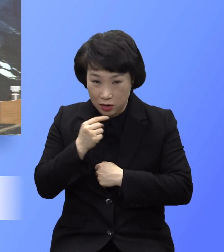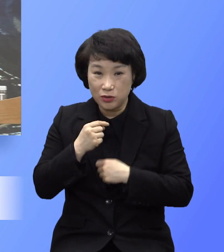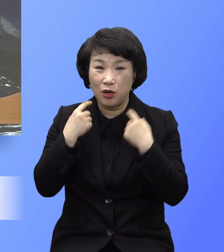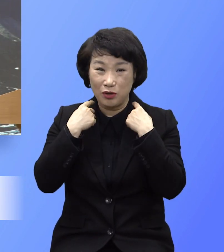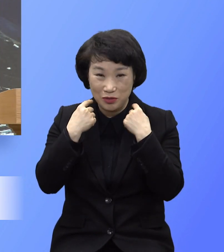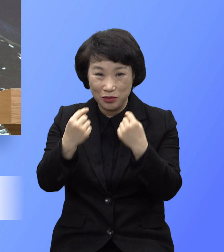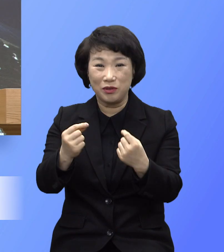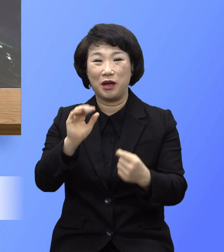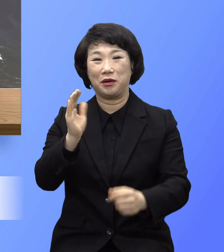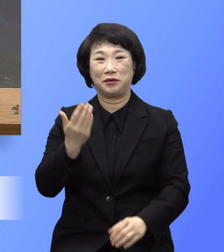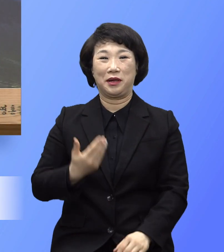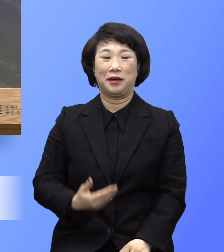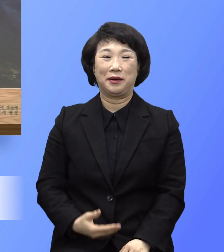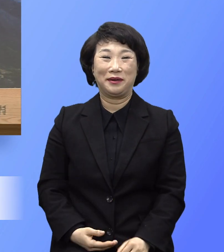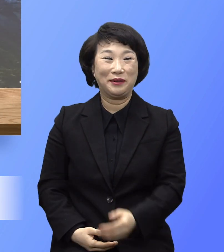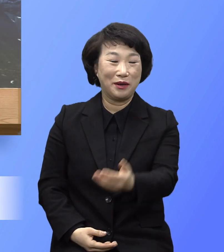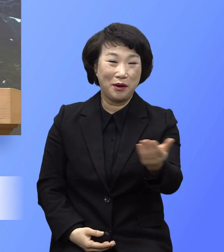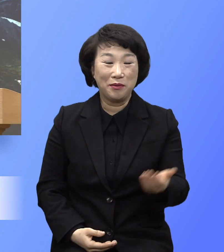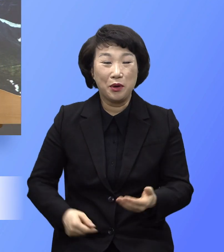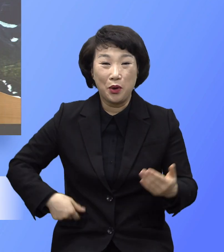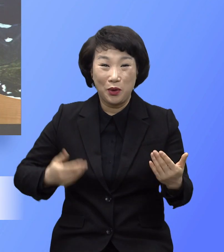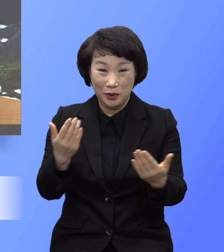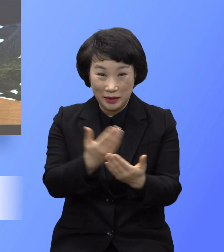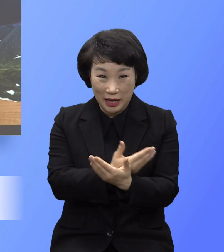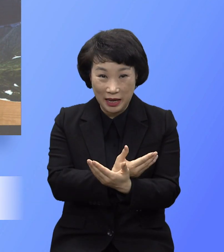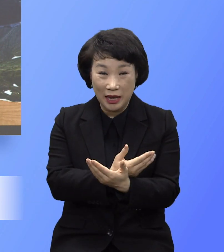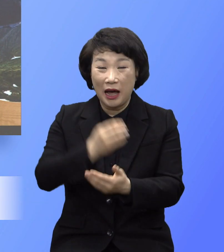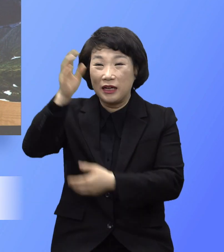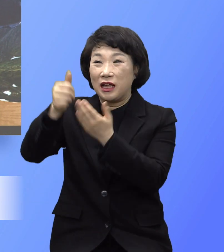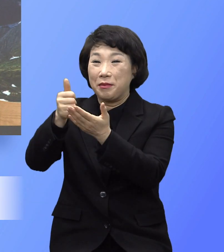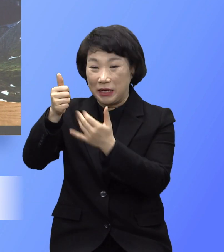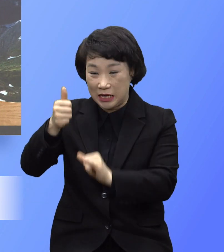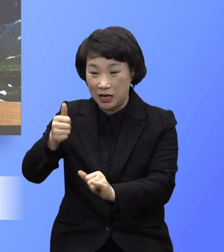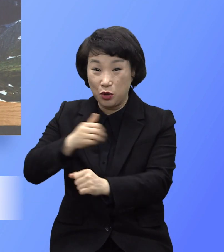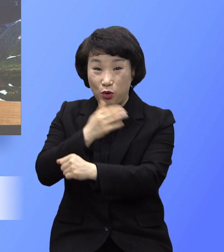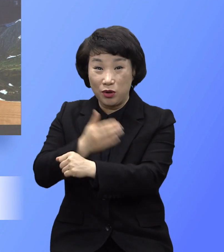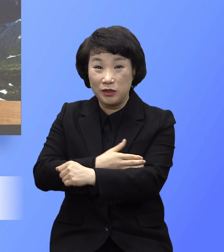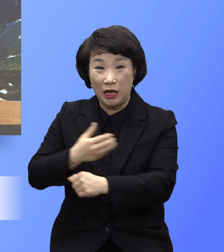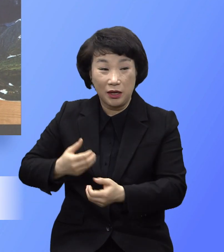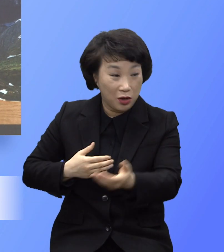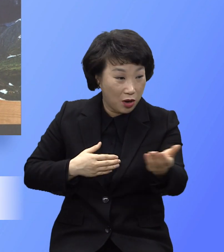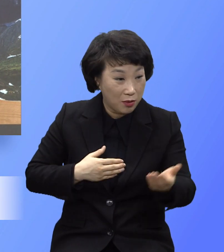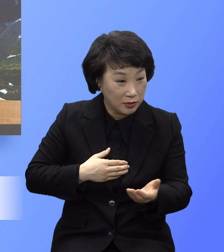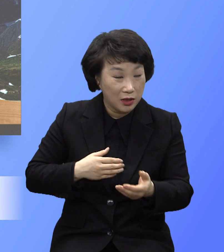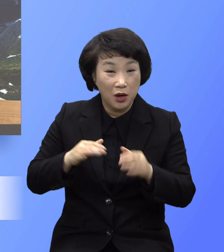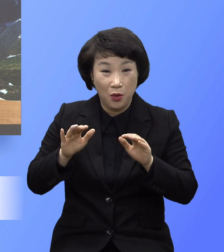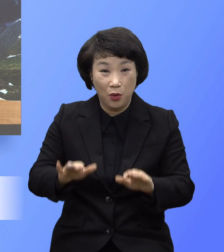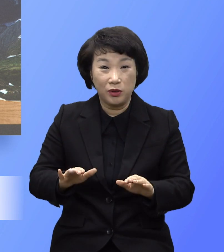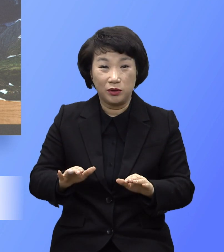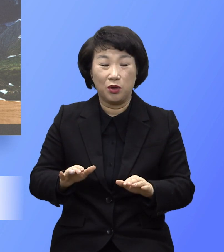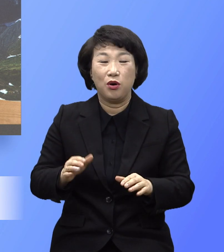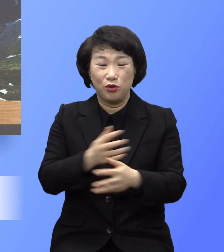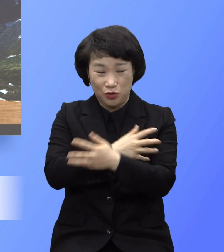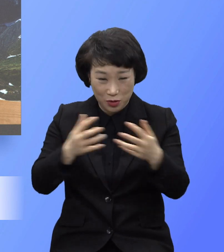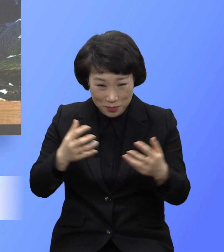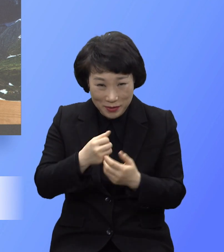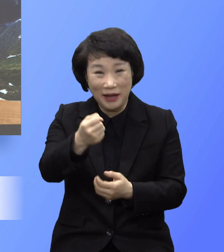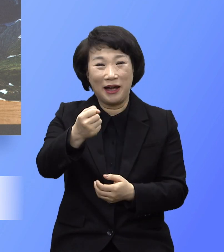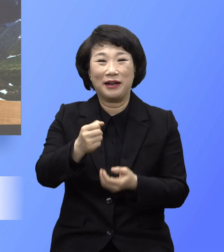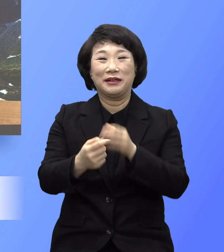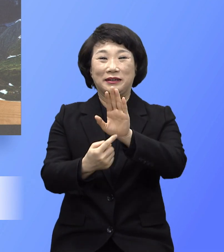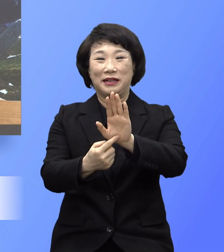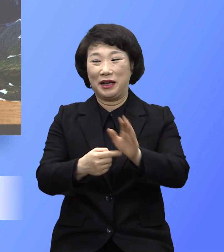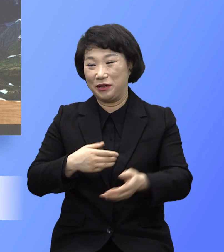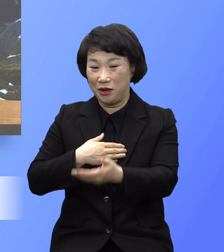말입니다. 여러분, 회개를 통해서 하나님의 자녀의 권세가 여러분에게 오늘 또 팍팍